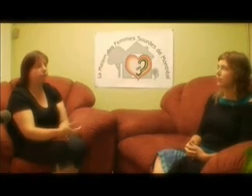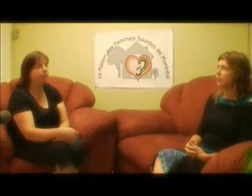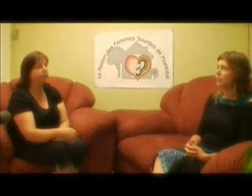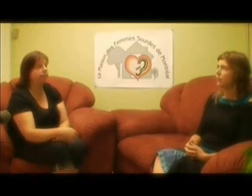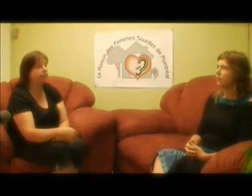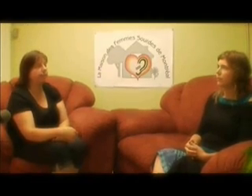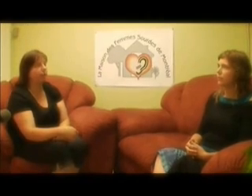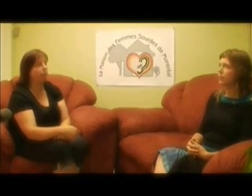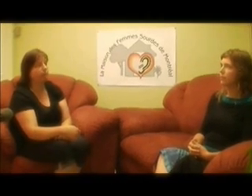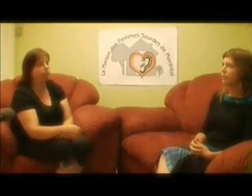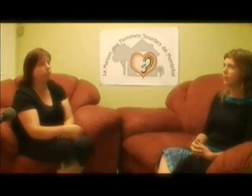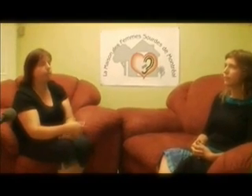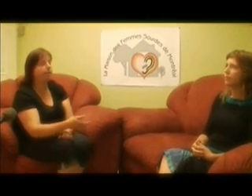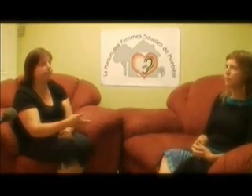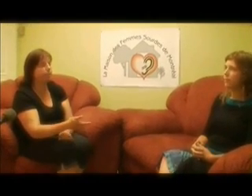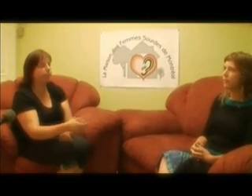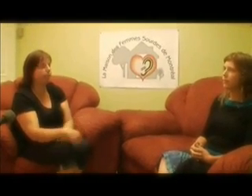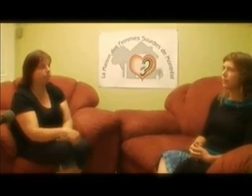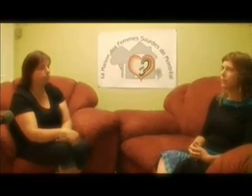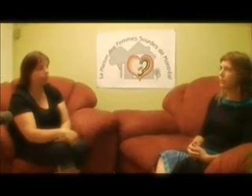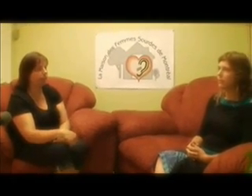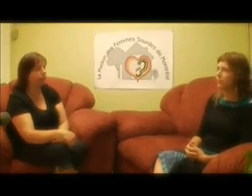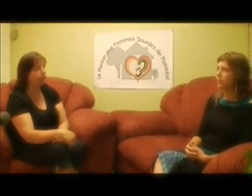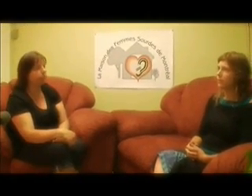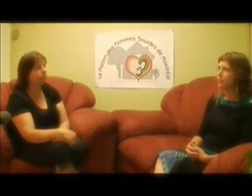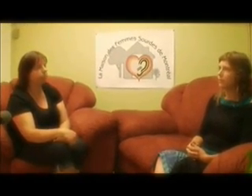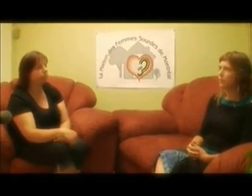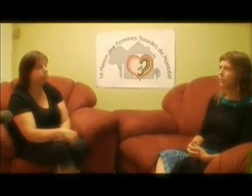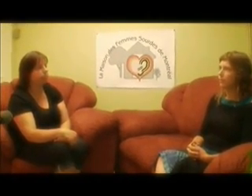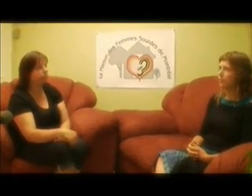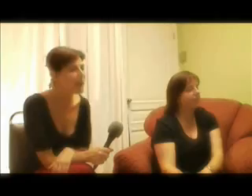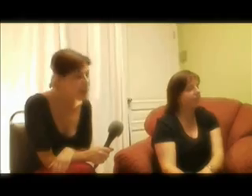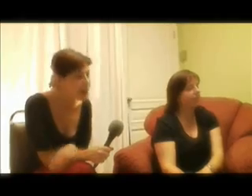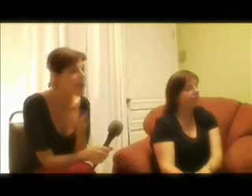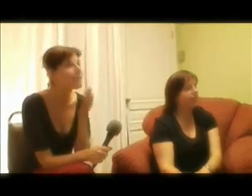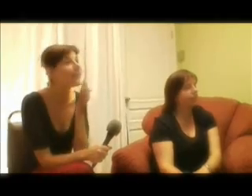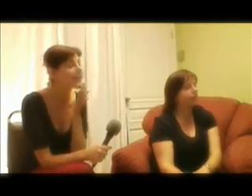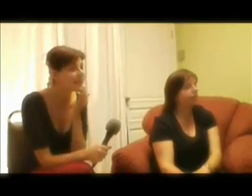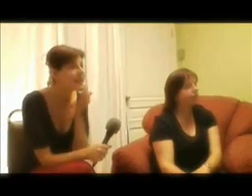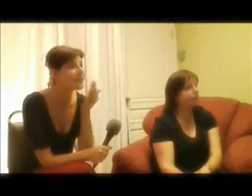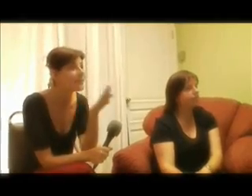arriver des erreurs malheureusement et c'est pas adapté pour eux. Pamela, merci.